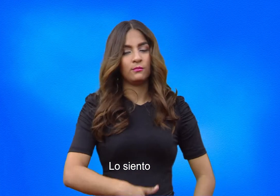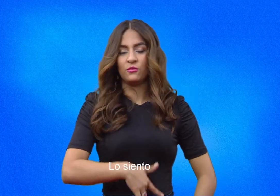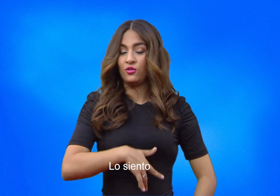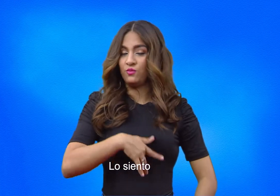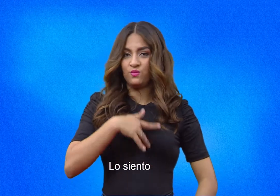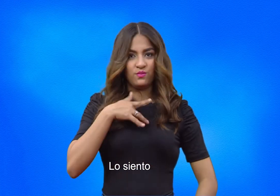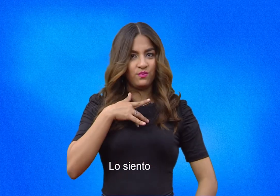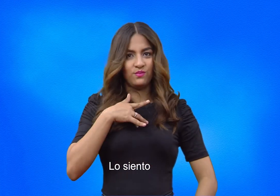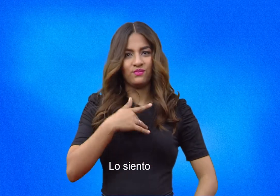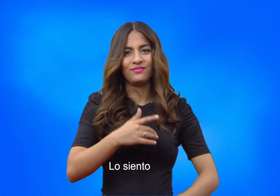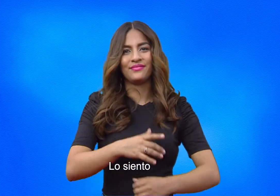Lo siento.